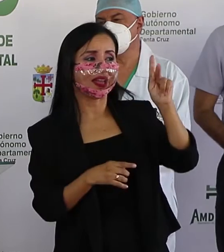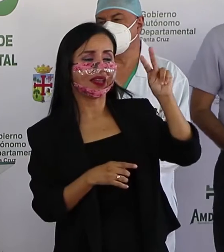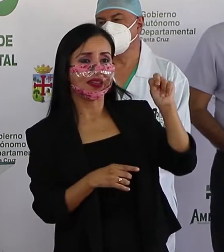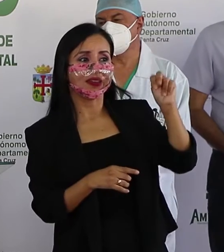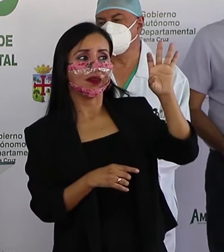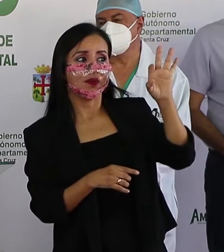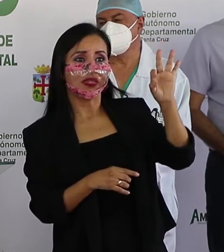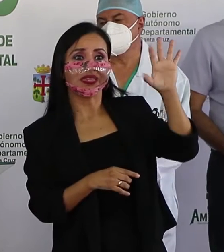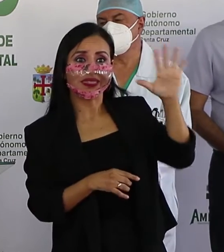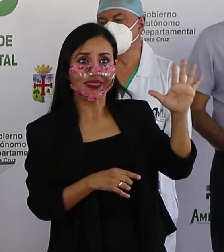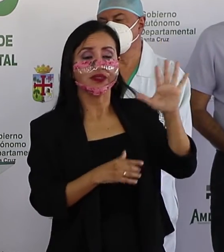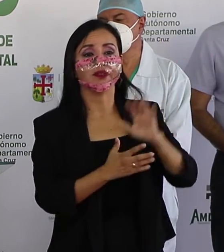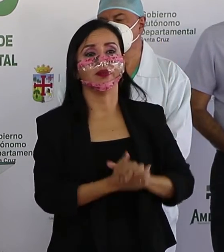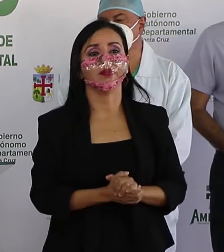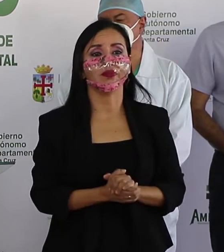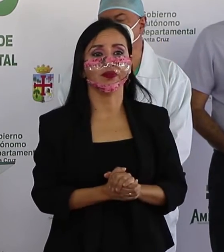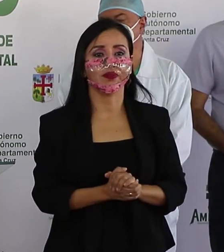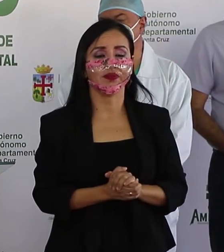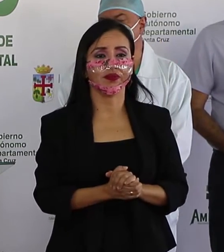KN95